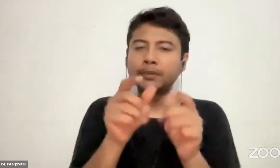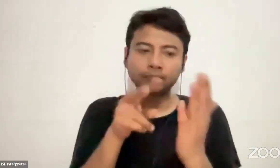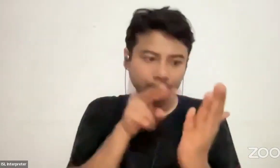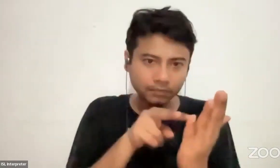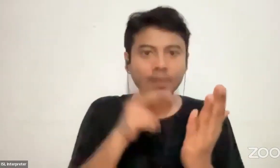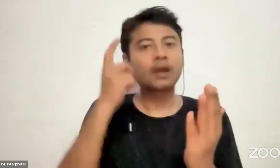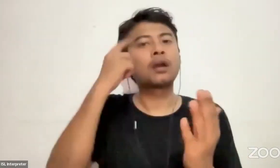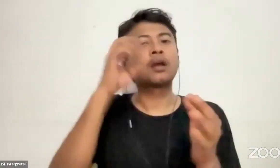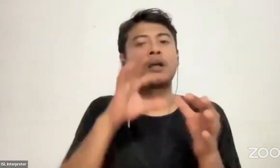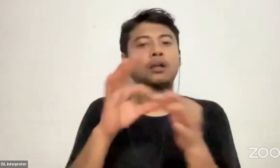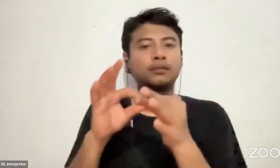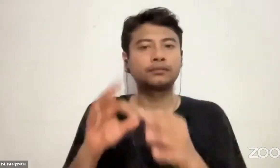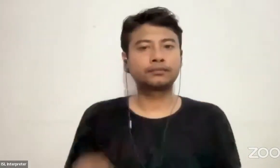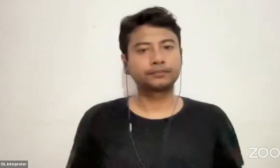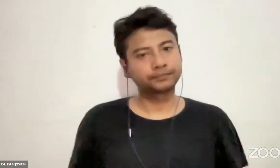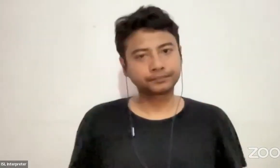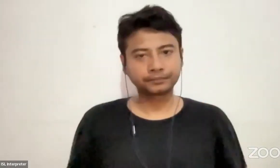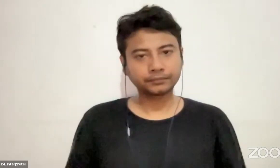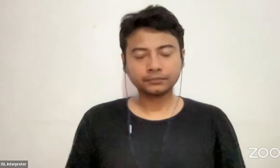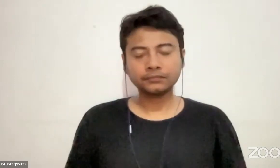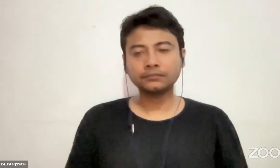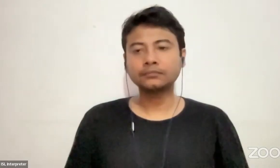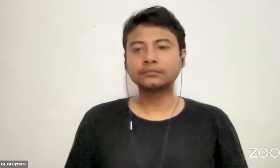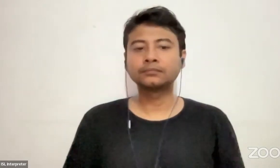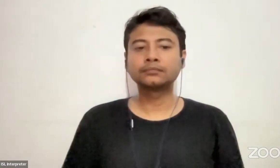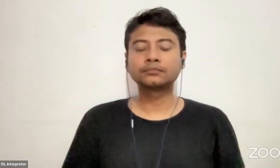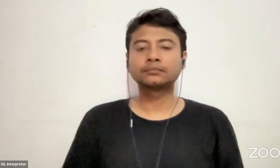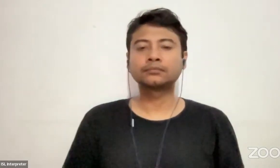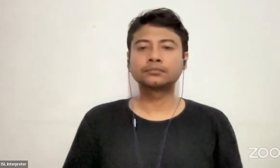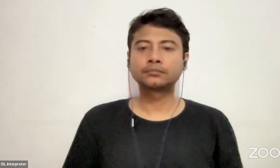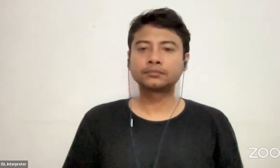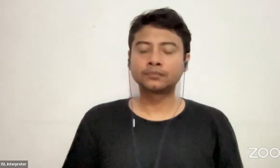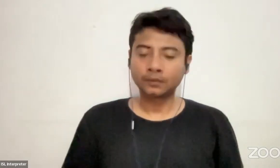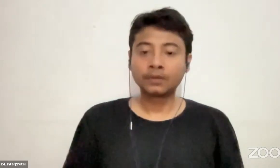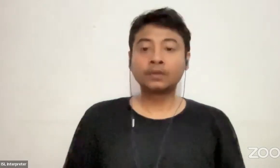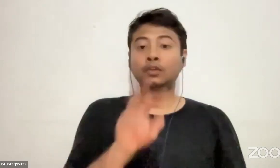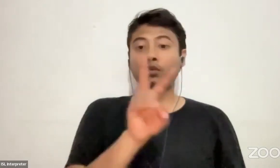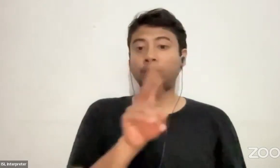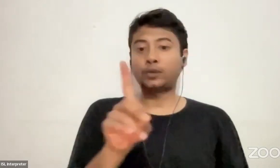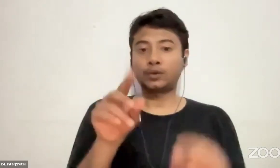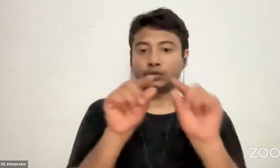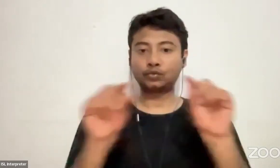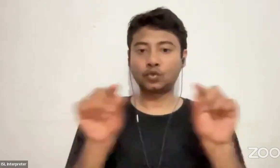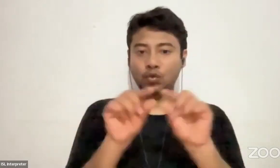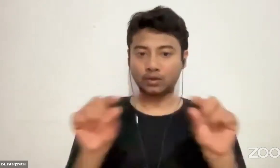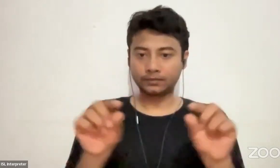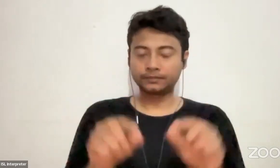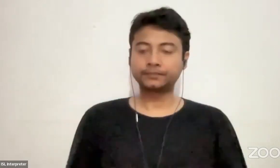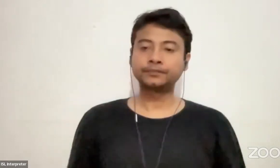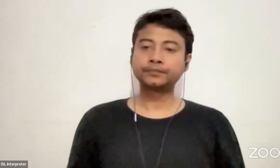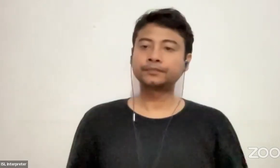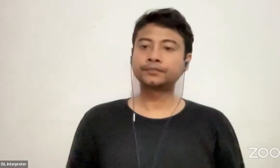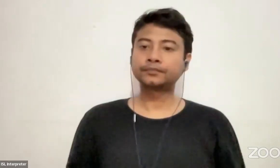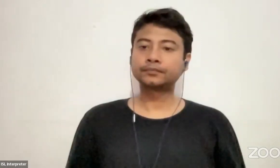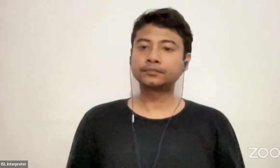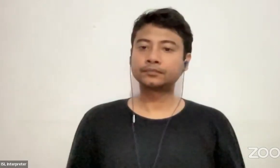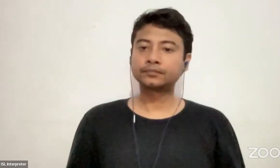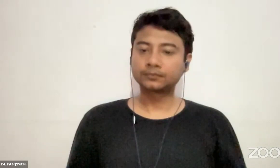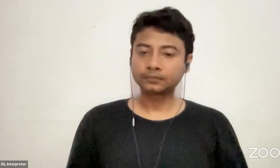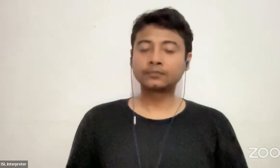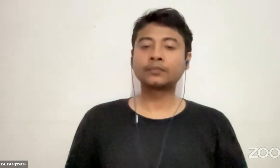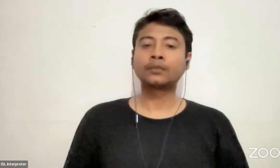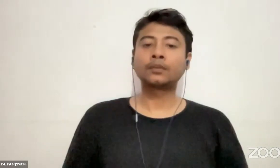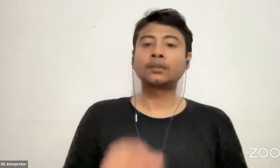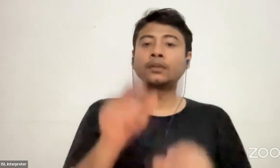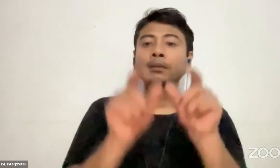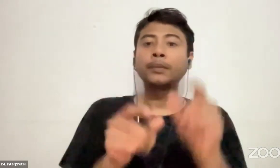भगवान जो बता रहे हैं तो किस बात का आंसर है? कोई कह सकता है कि भगवान आप तो सर्वसमर्थ हैं और सब कुछ